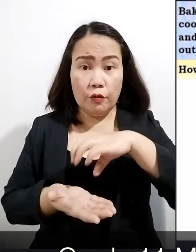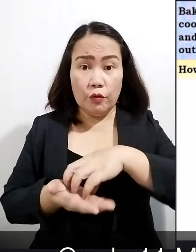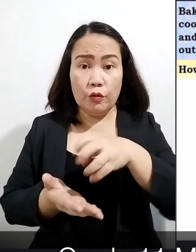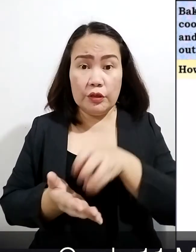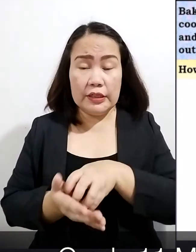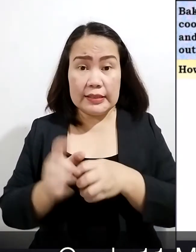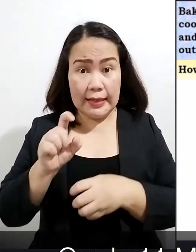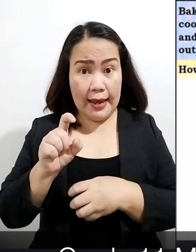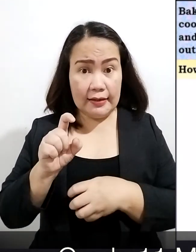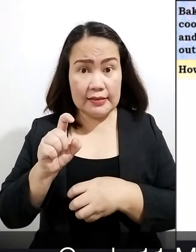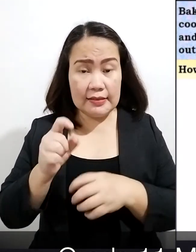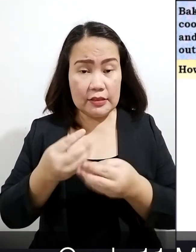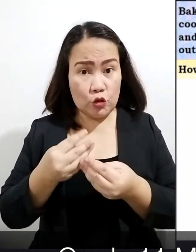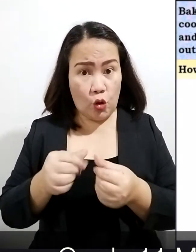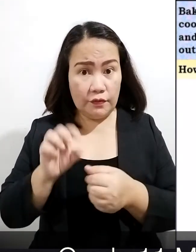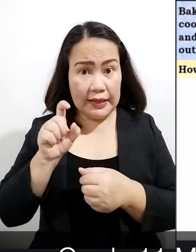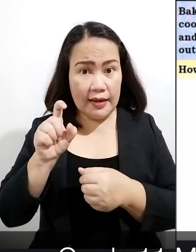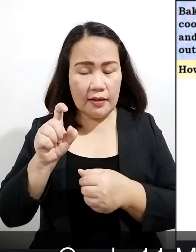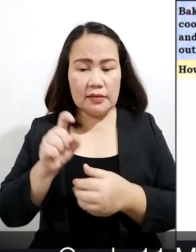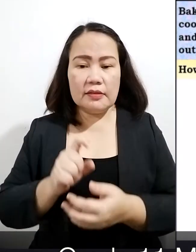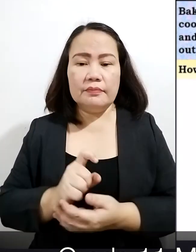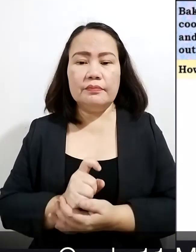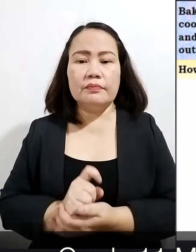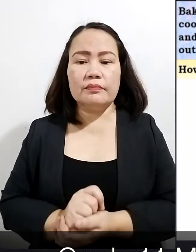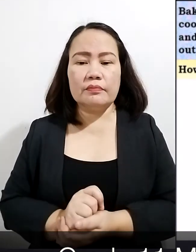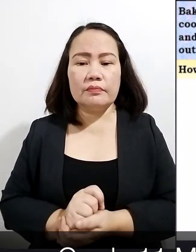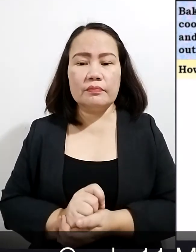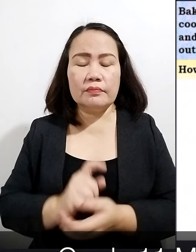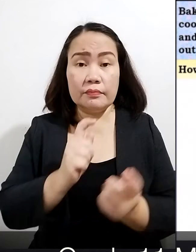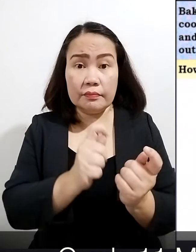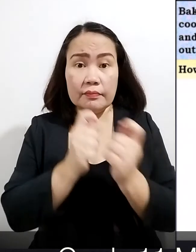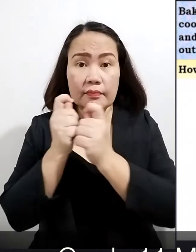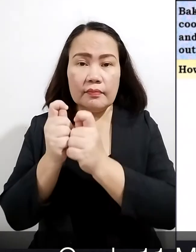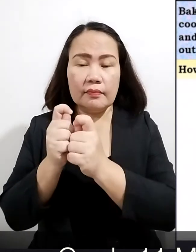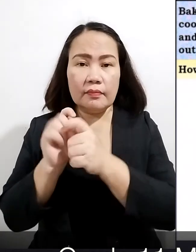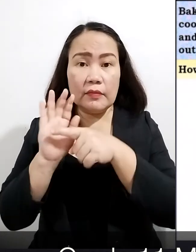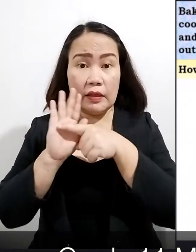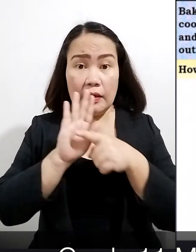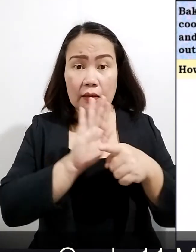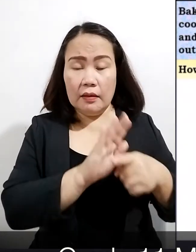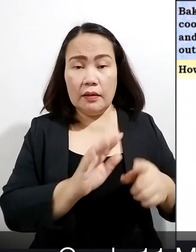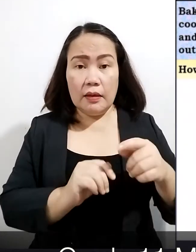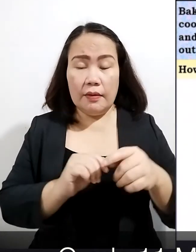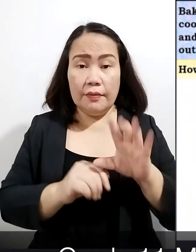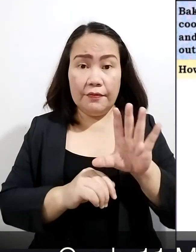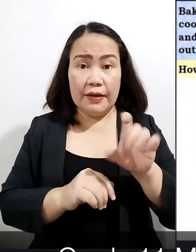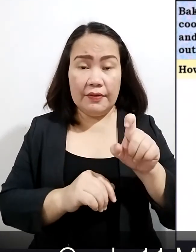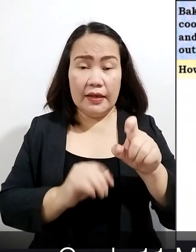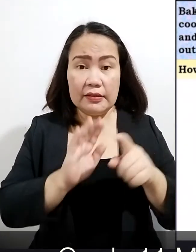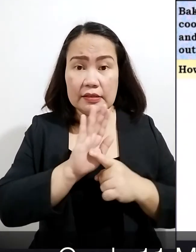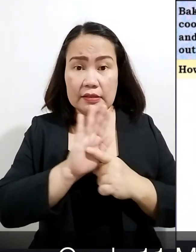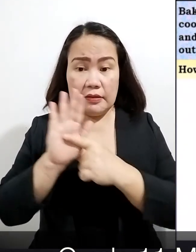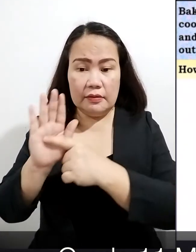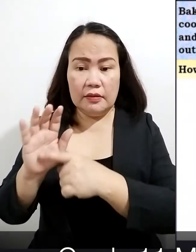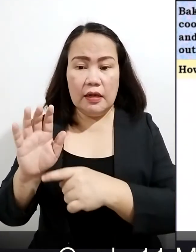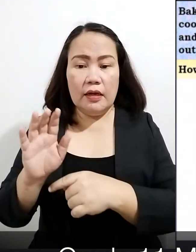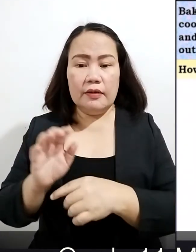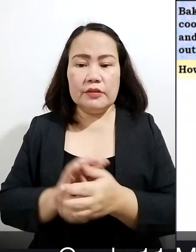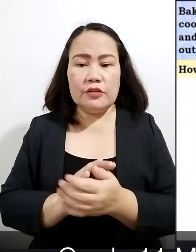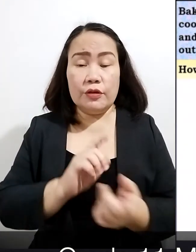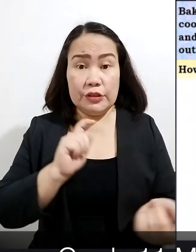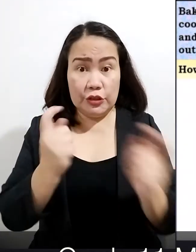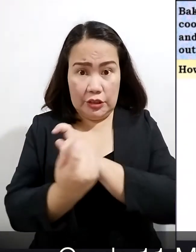of cookies. So, isosolve natin yung X. Transpose natin yung negative 500 sa kabilang side ng